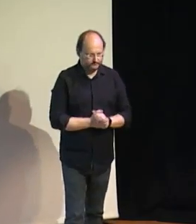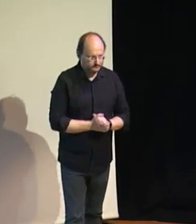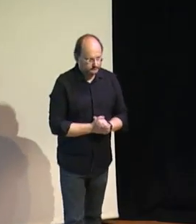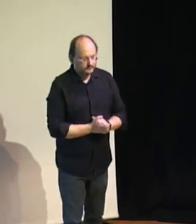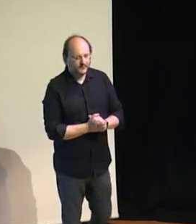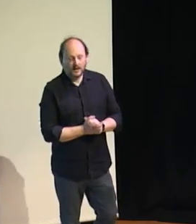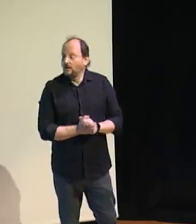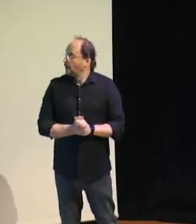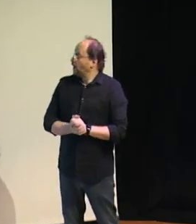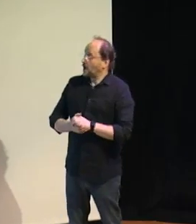sûr.